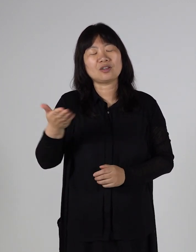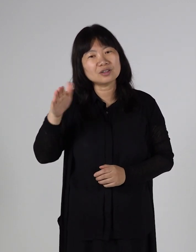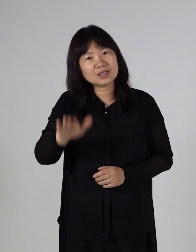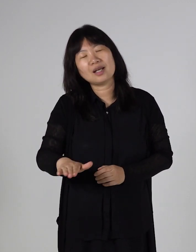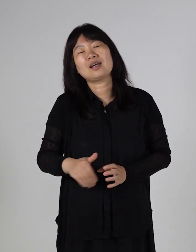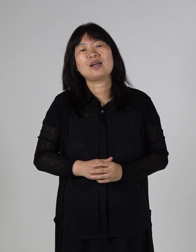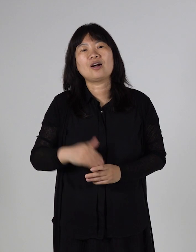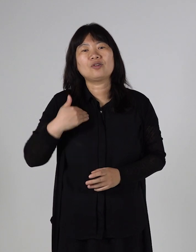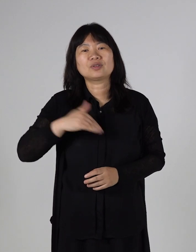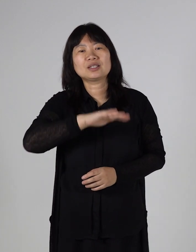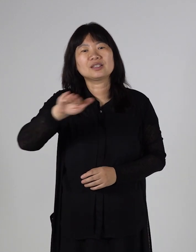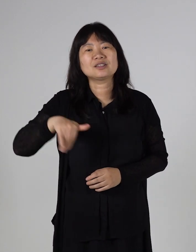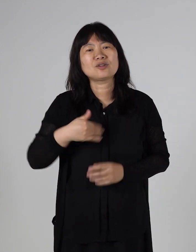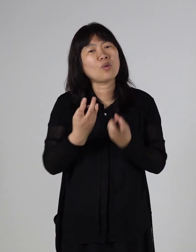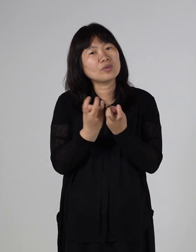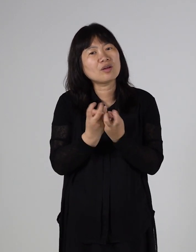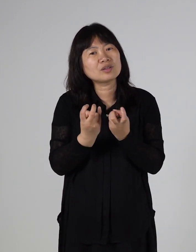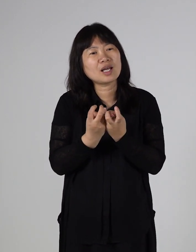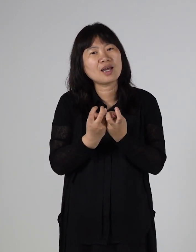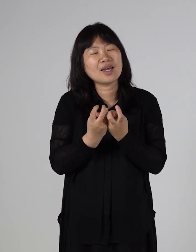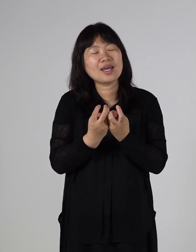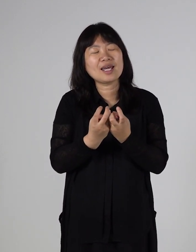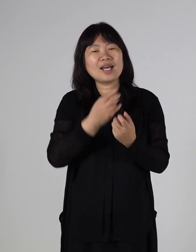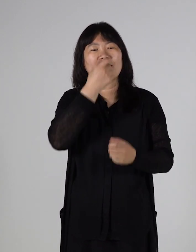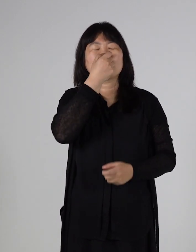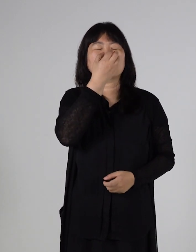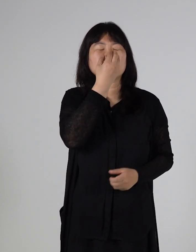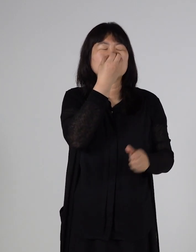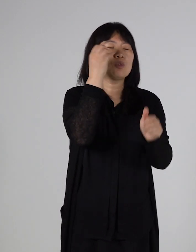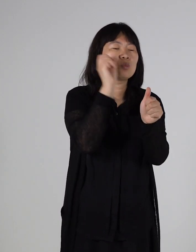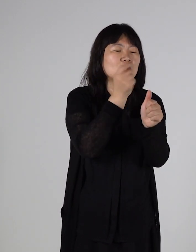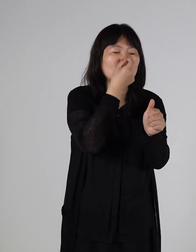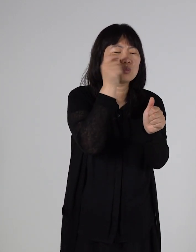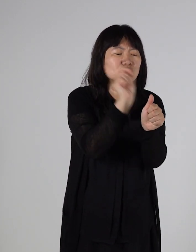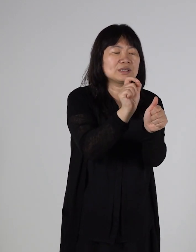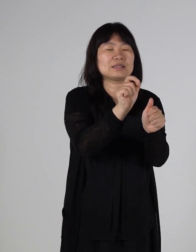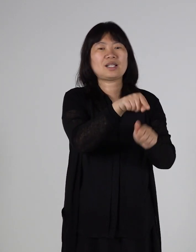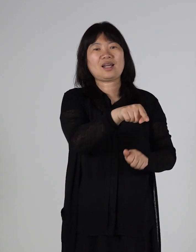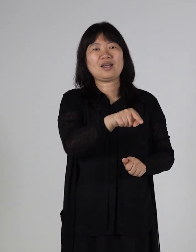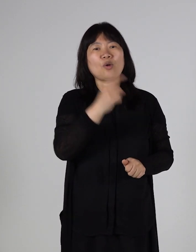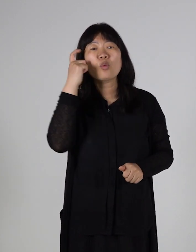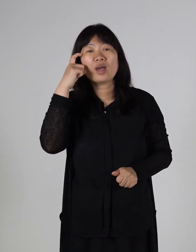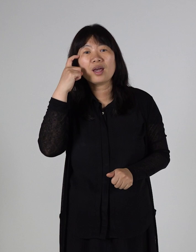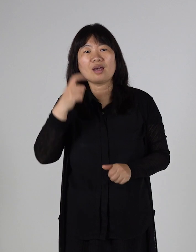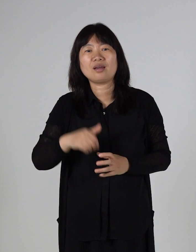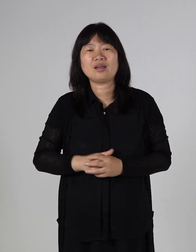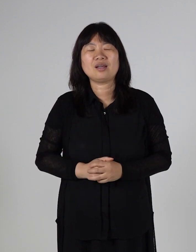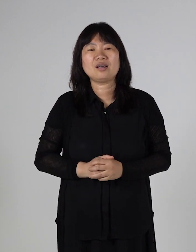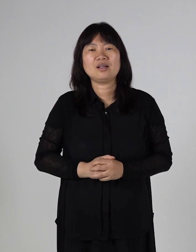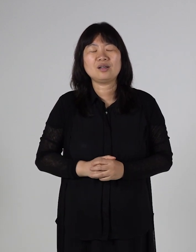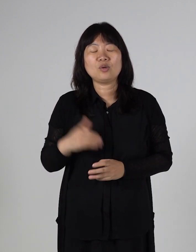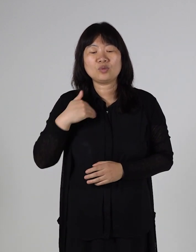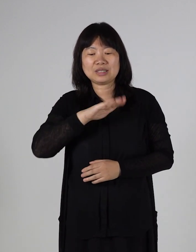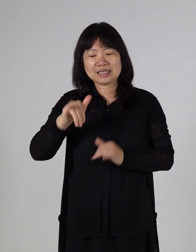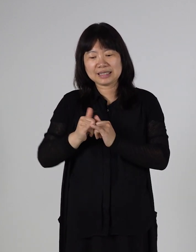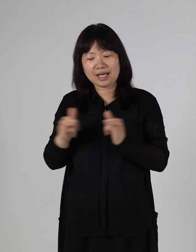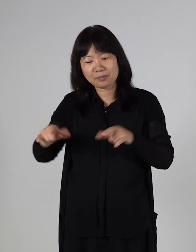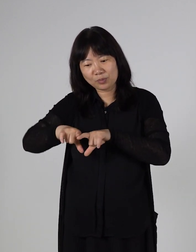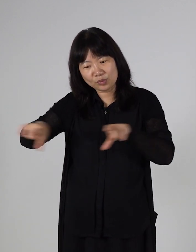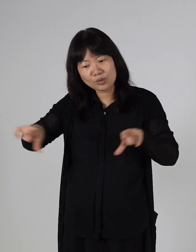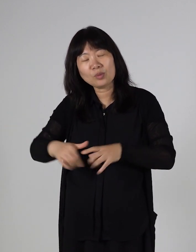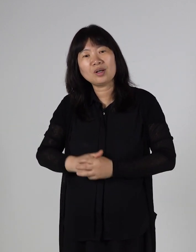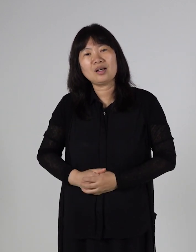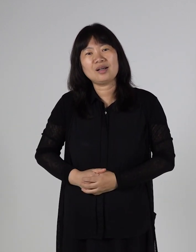그런데 우리는 그들을 어떻게 하죠? 업신여겨요. 여러분, 왜 업신여깁니까? 우리 인간이